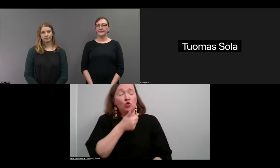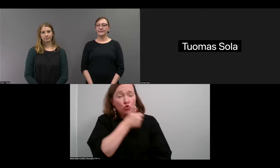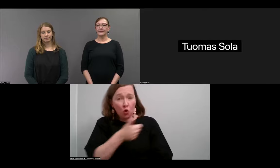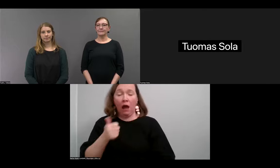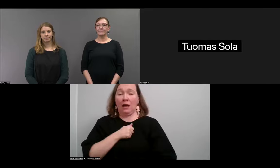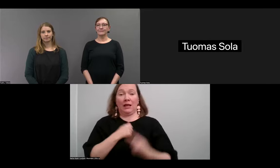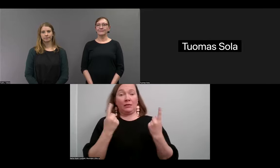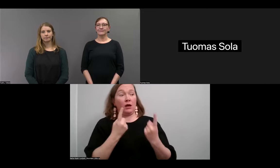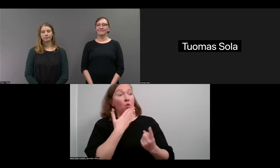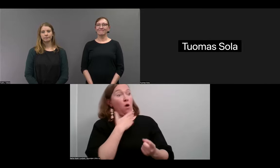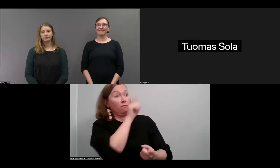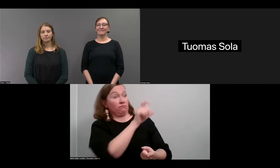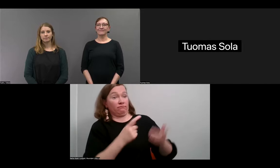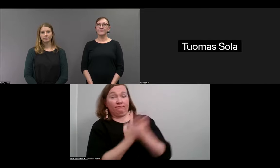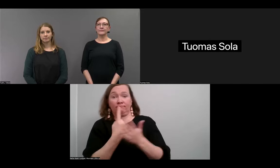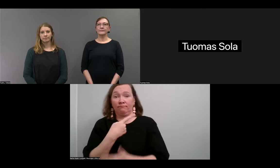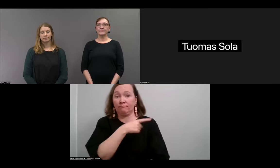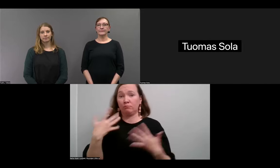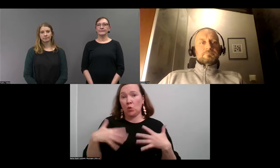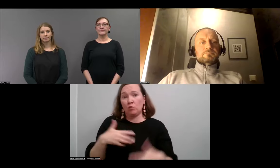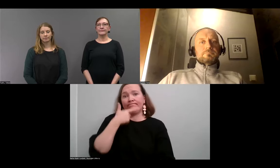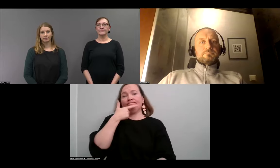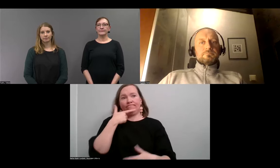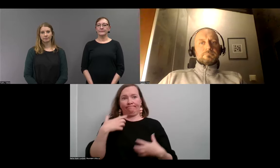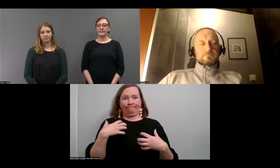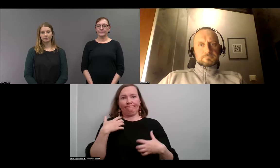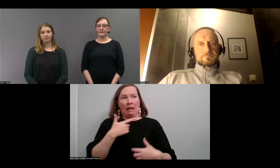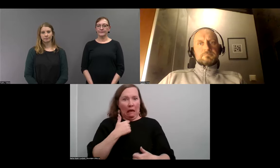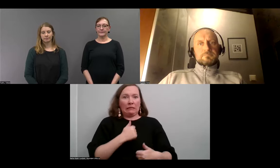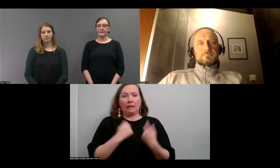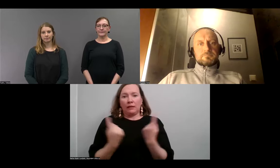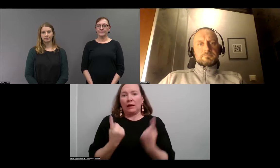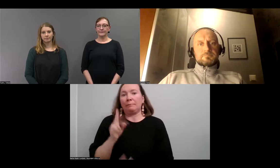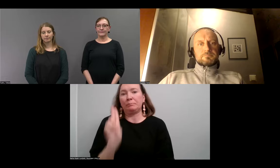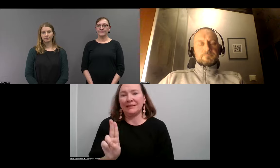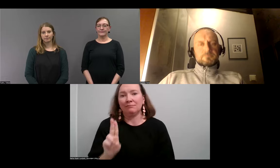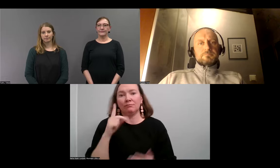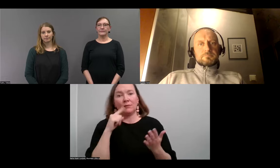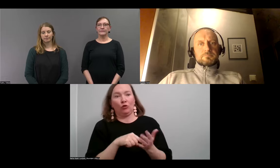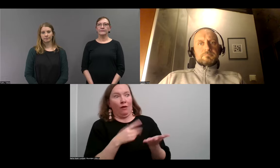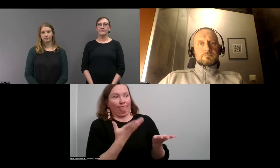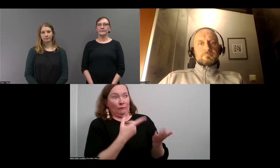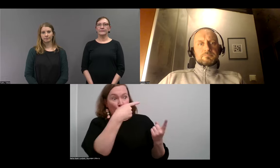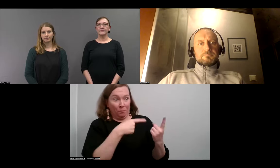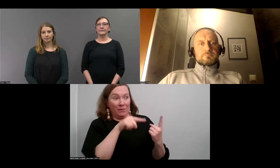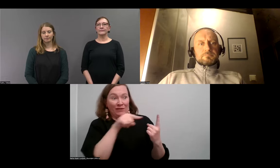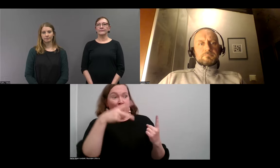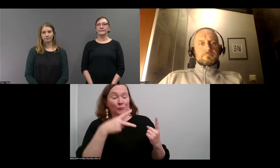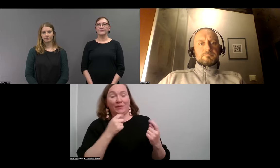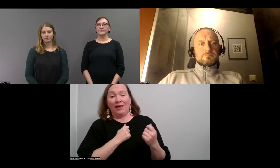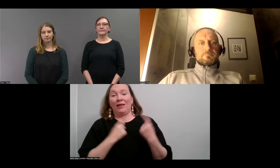lannista ajattelemaan niin, että palvelun tarve on vähäinen, koska kuitenkin jokainen hätätilanne on sen